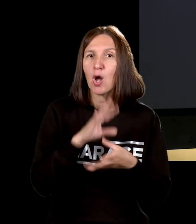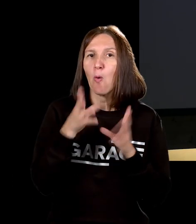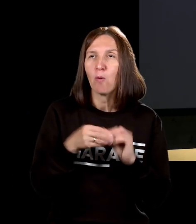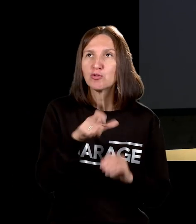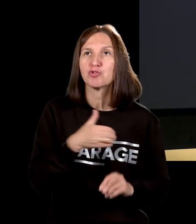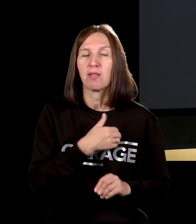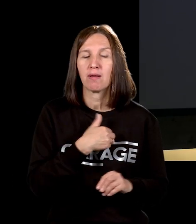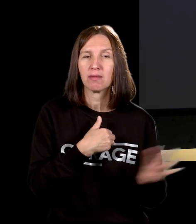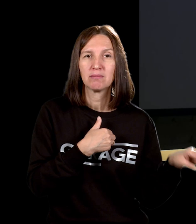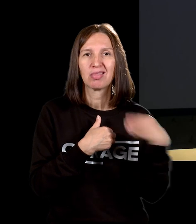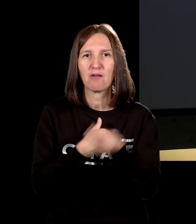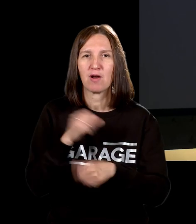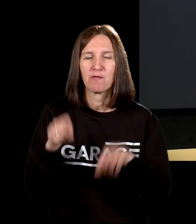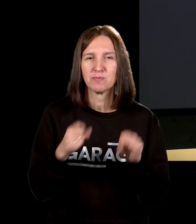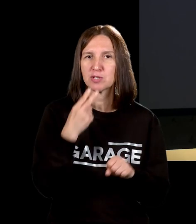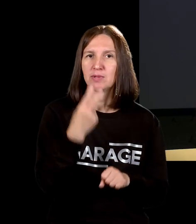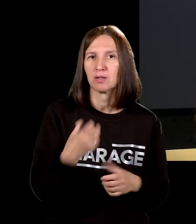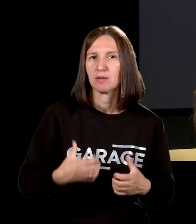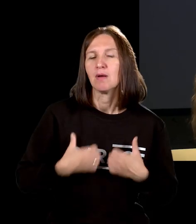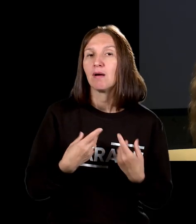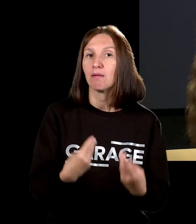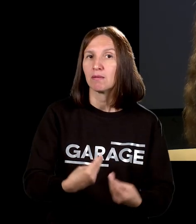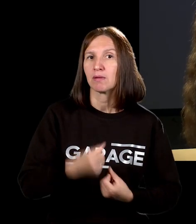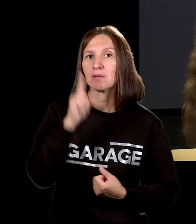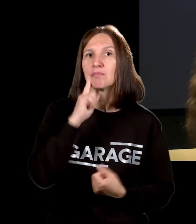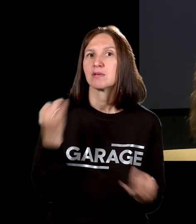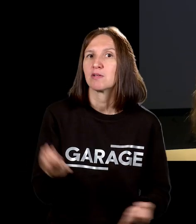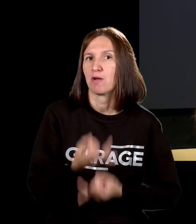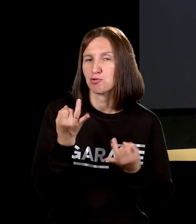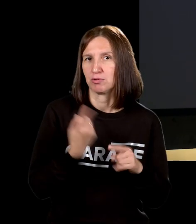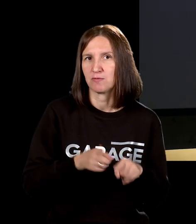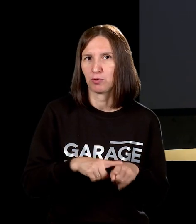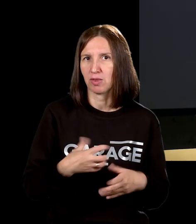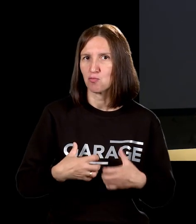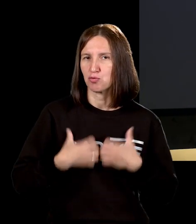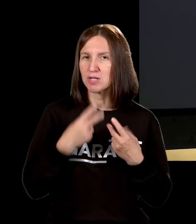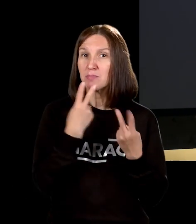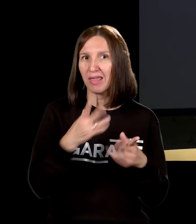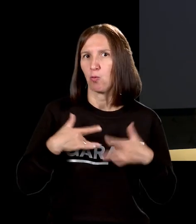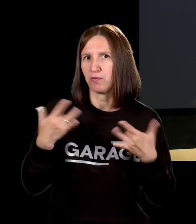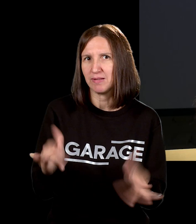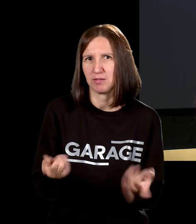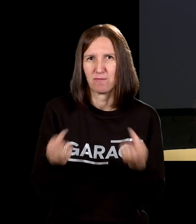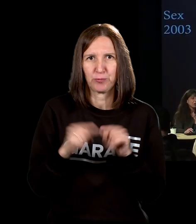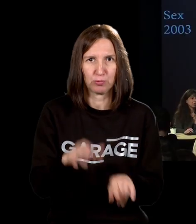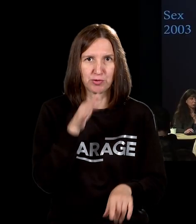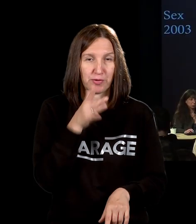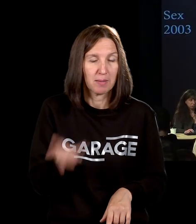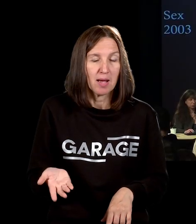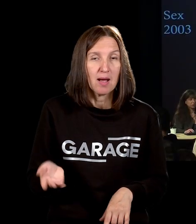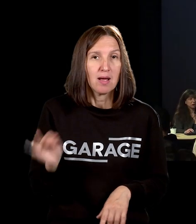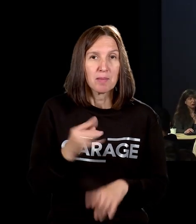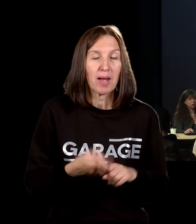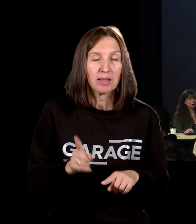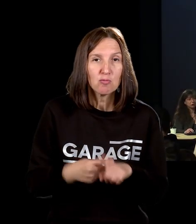смотреть на что-то ужасное, быть завороженным этим ужасным, быть завороженным этим отвратительным. Поэтому как